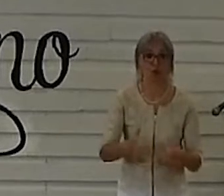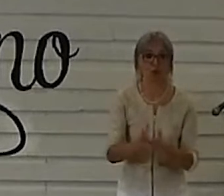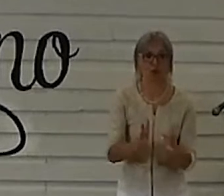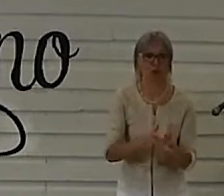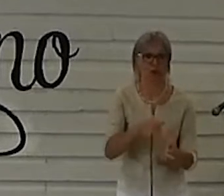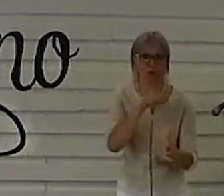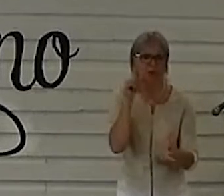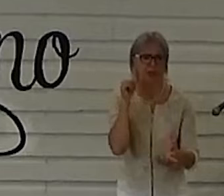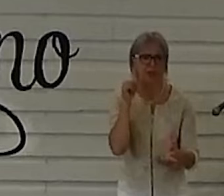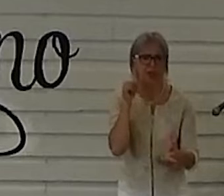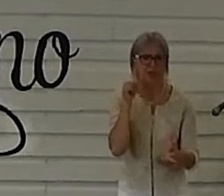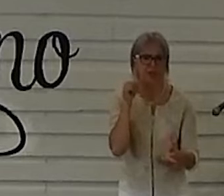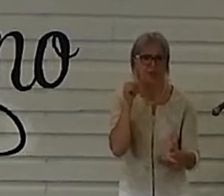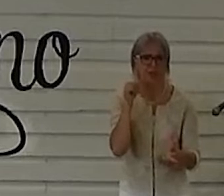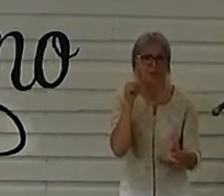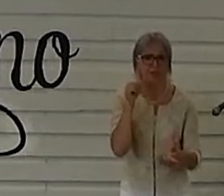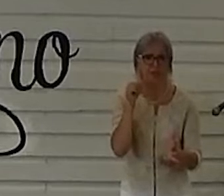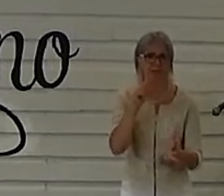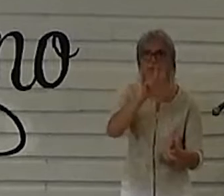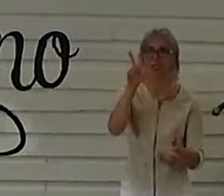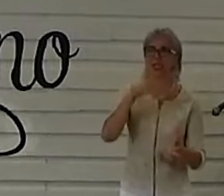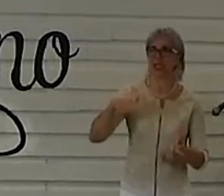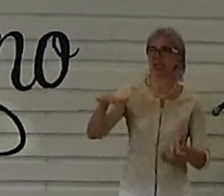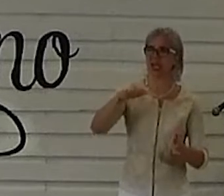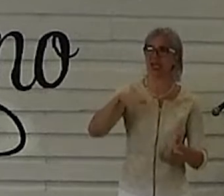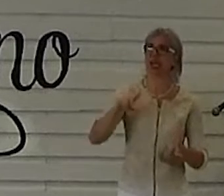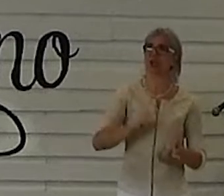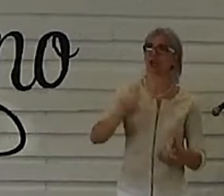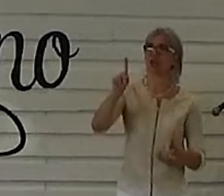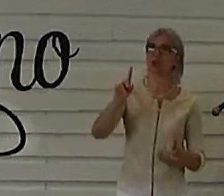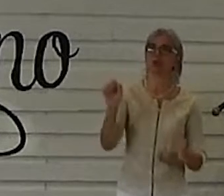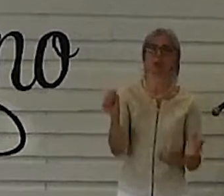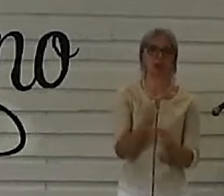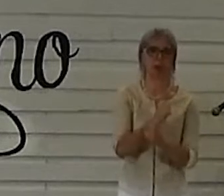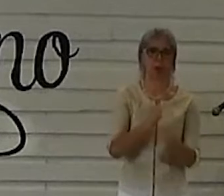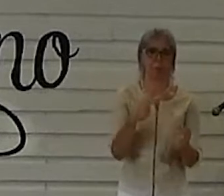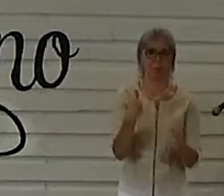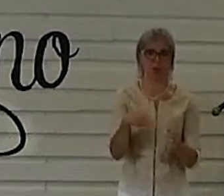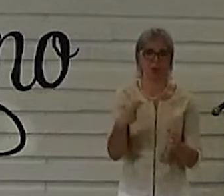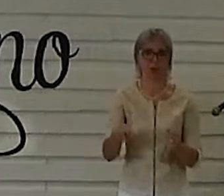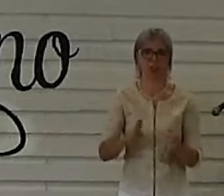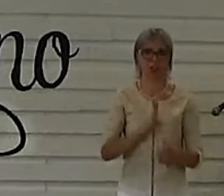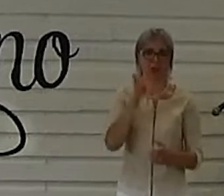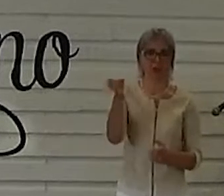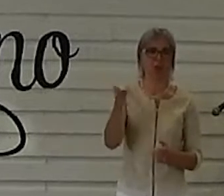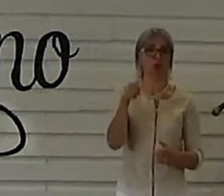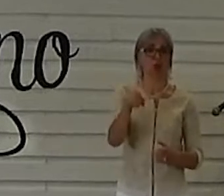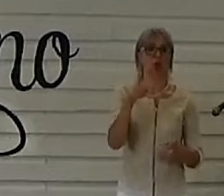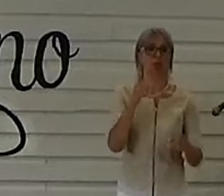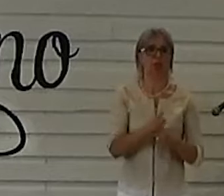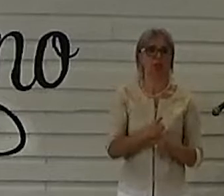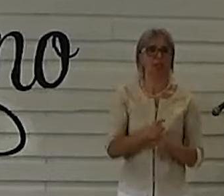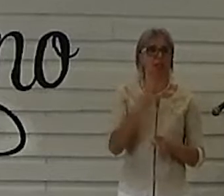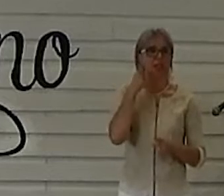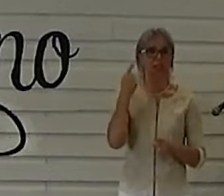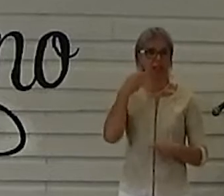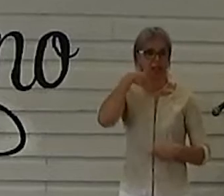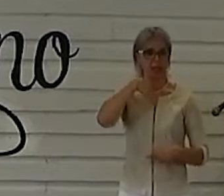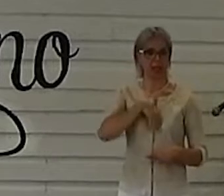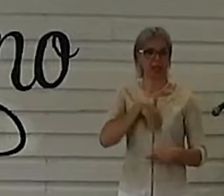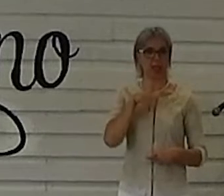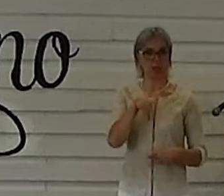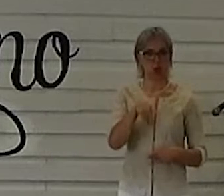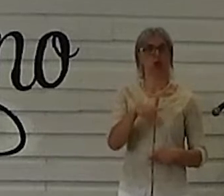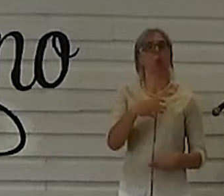Devi per forza sentirti prima di tutto peccatore e hai bisogno del sangue di